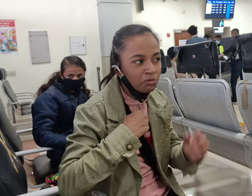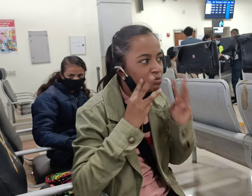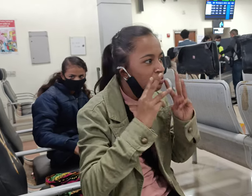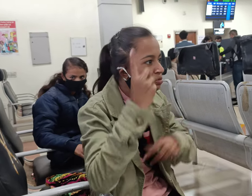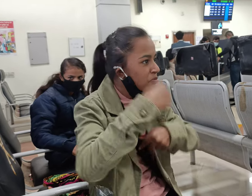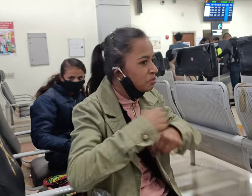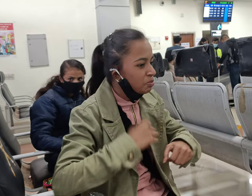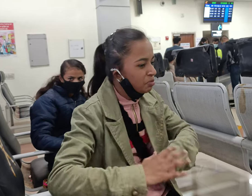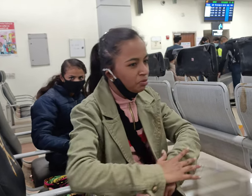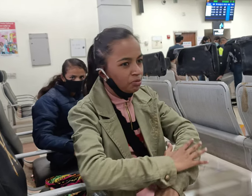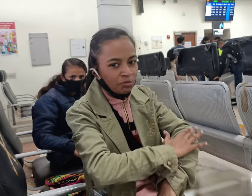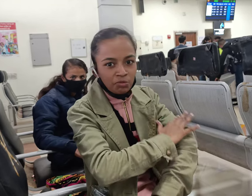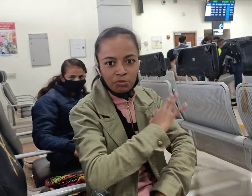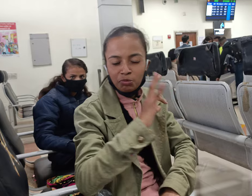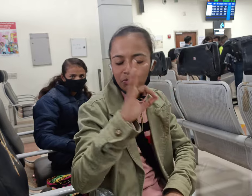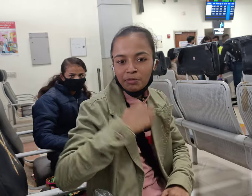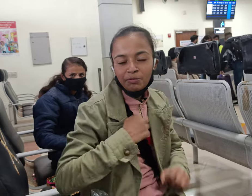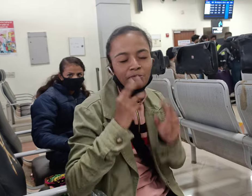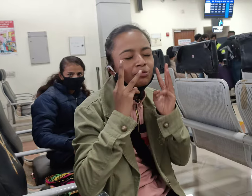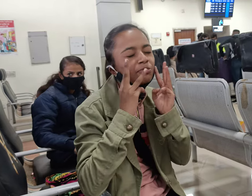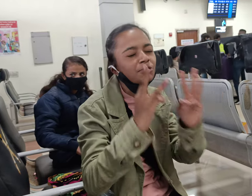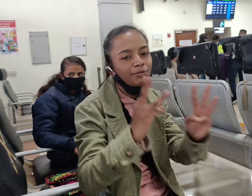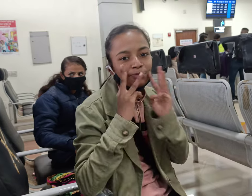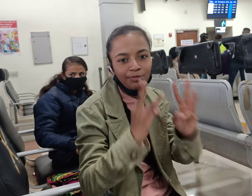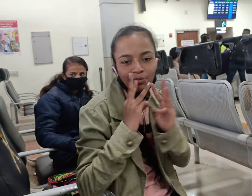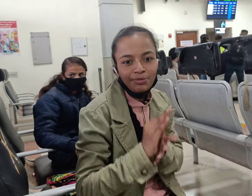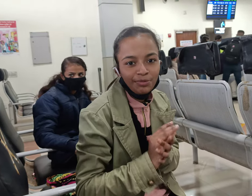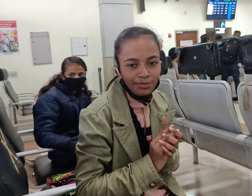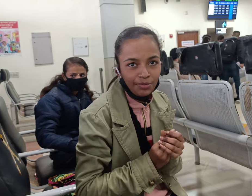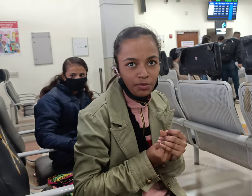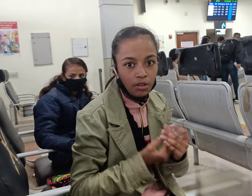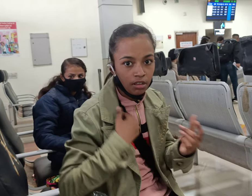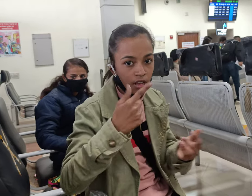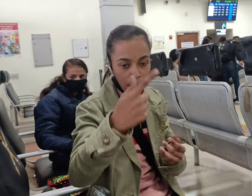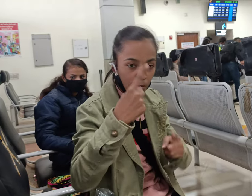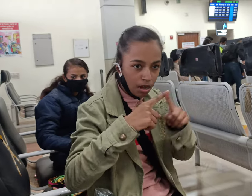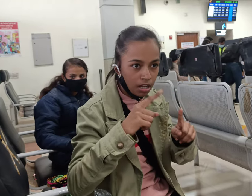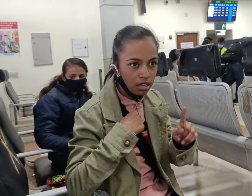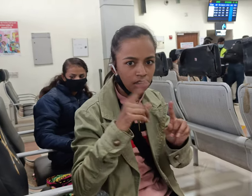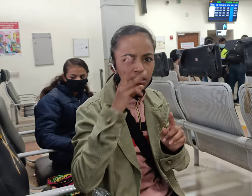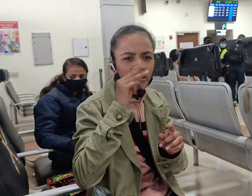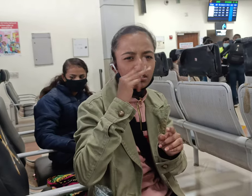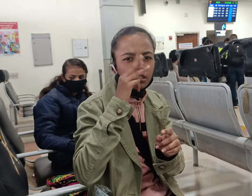यहाँ जबलपुर आ गए और पूरे रास्ते भर खुशी खुशी का माहौल था मेरे मन के अंदर।